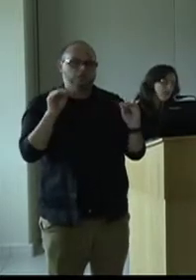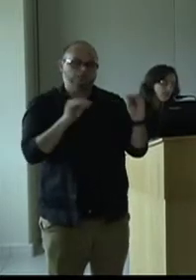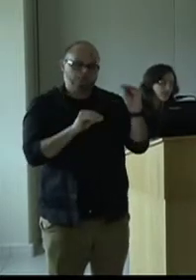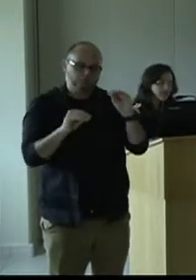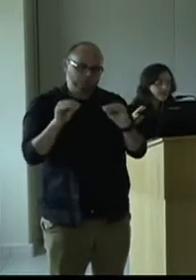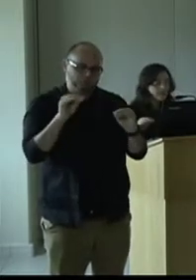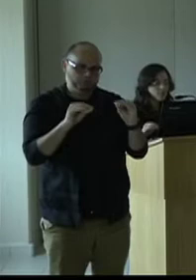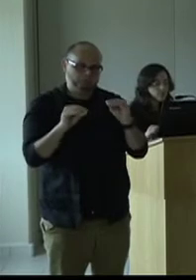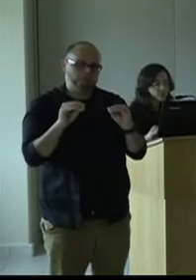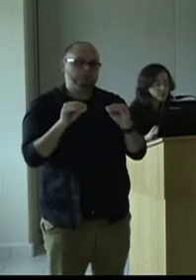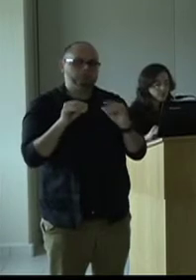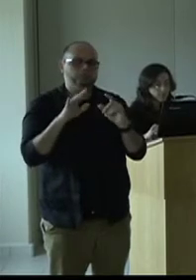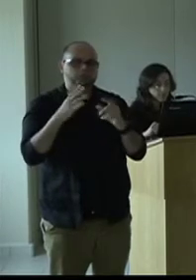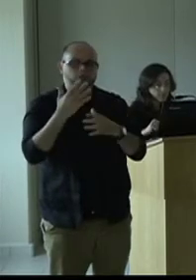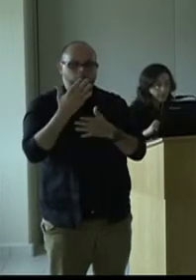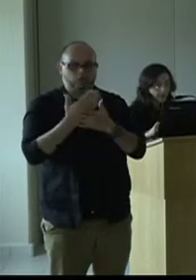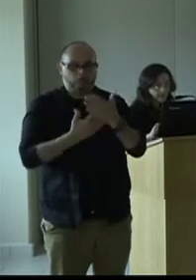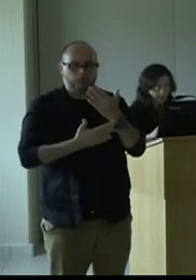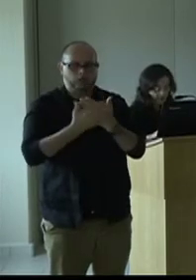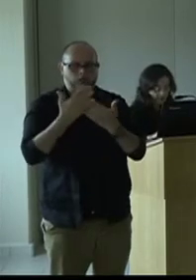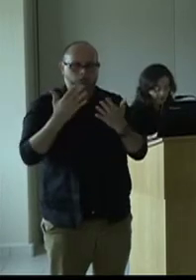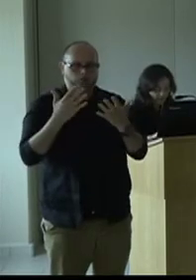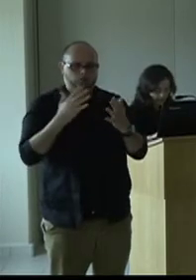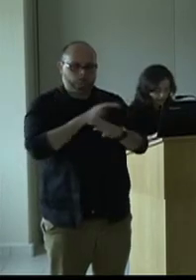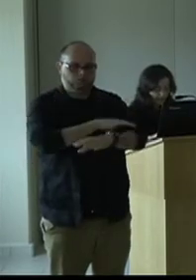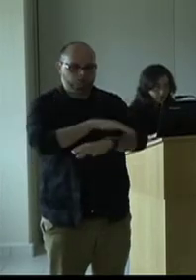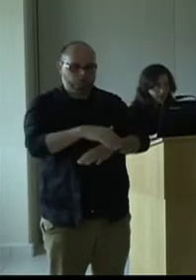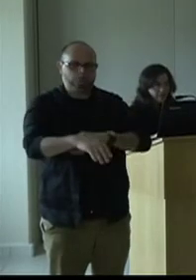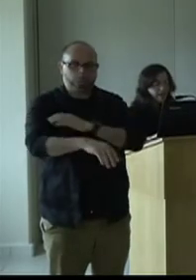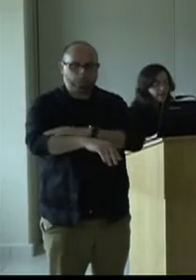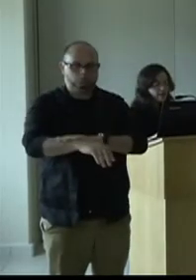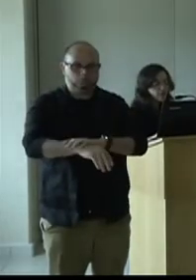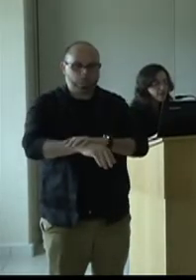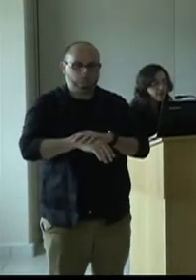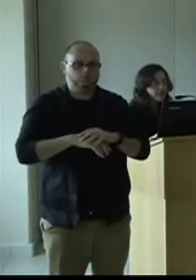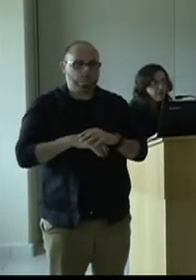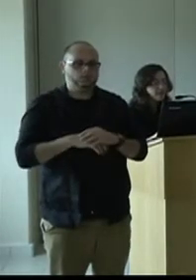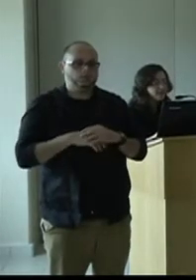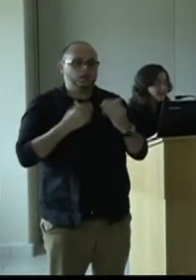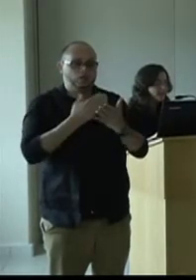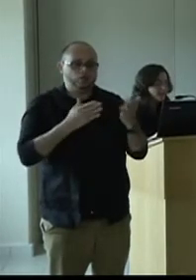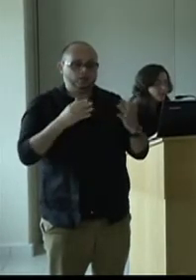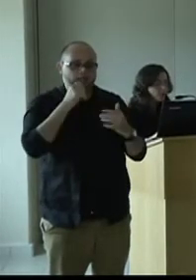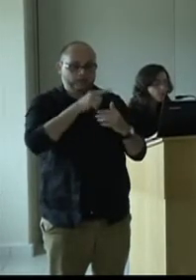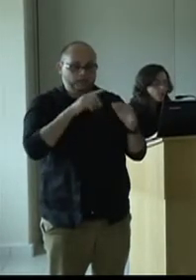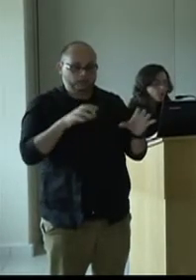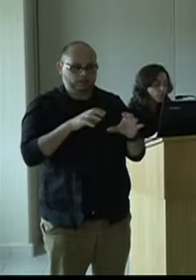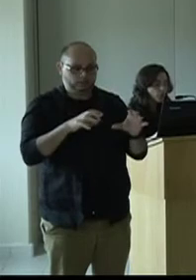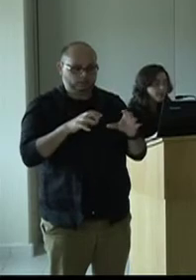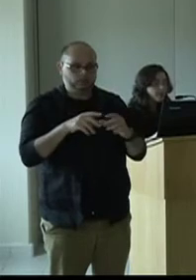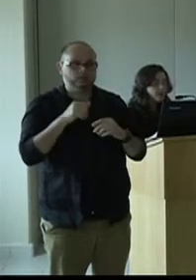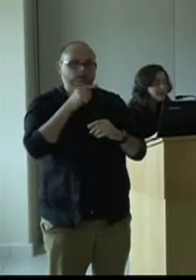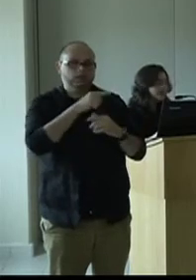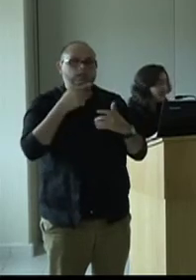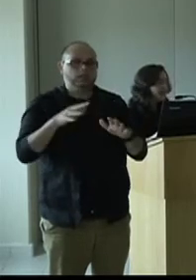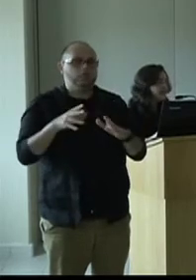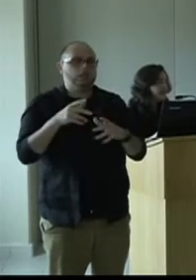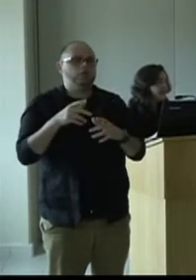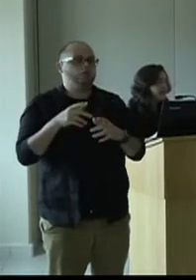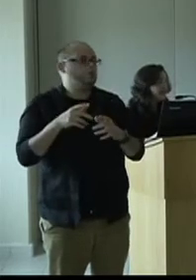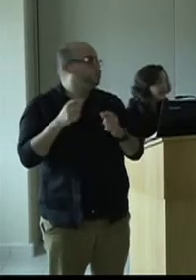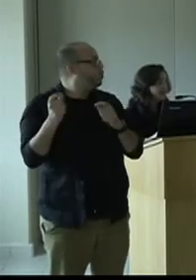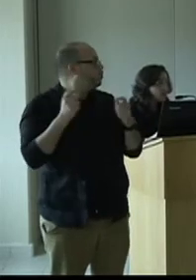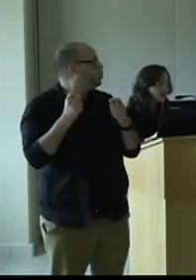un movimiento parcial en sus brazos. Así que las cosas que se le han hecho a ella se le adaptó un control que